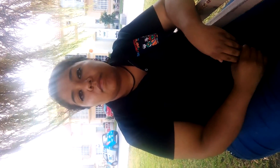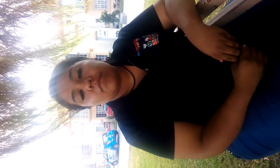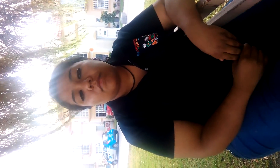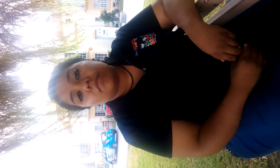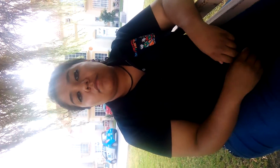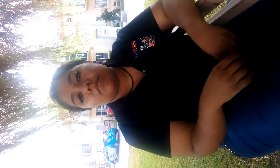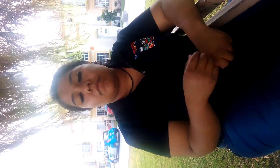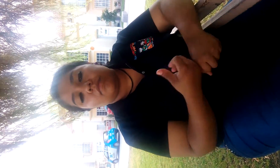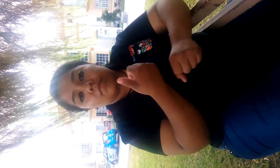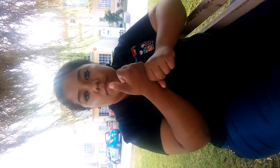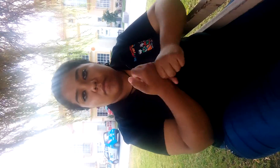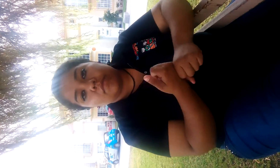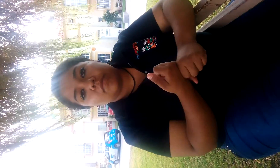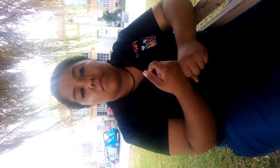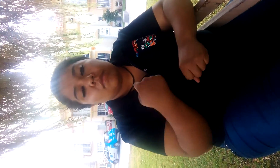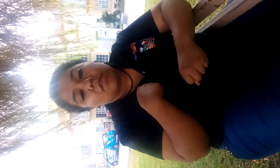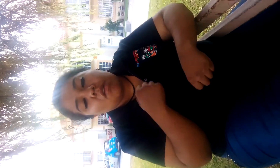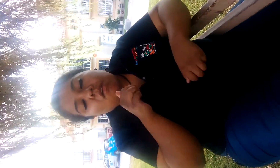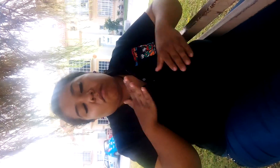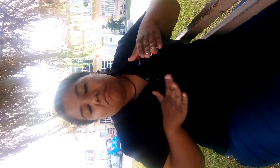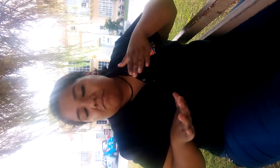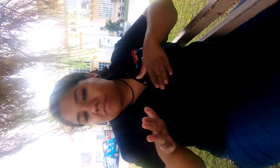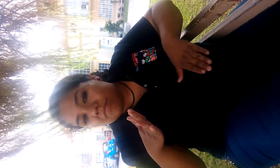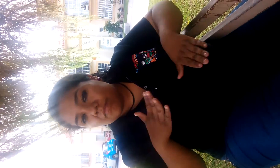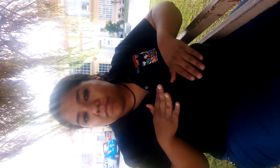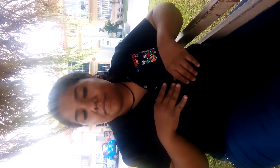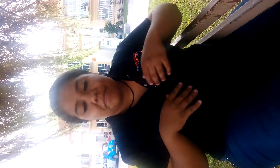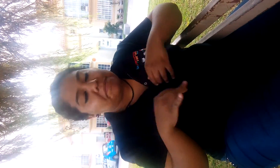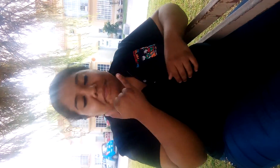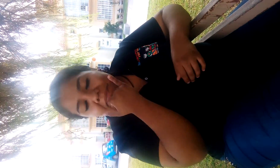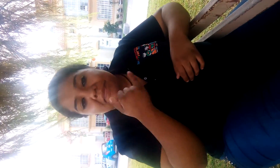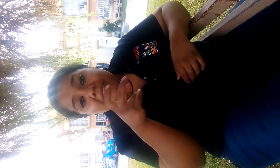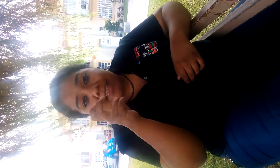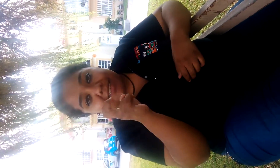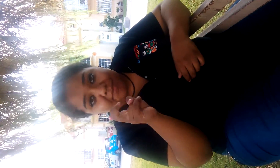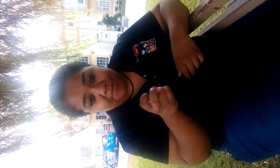6. Estoy cansado esta mañana, aunque a José Luis no le preocupa eso.